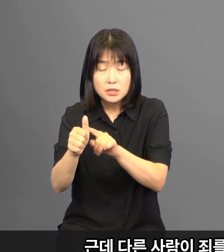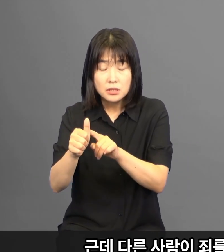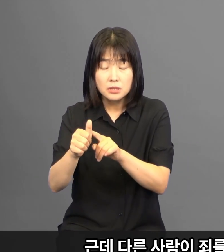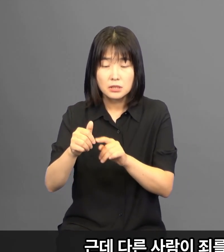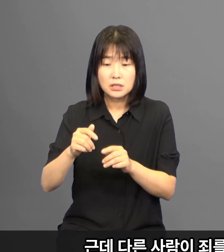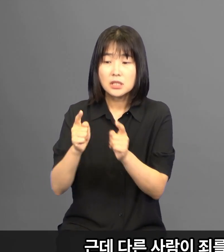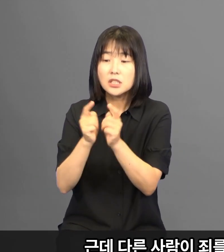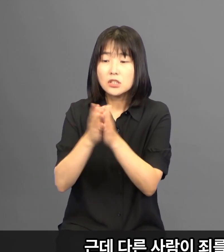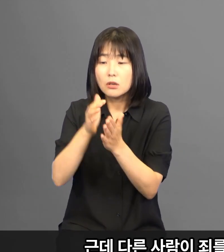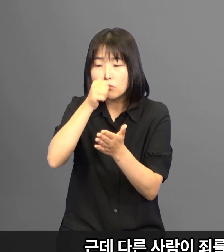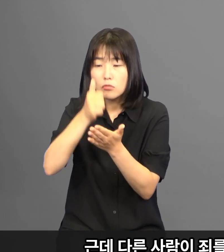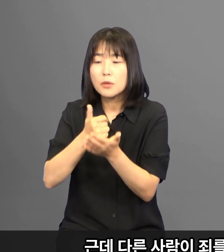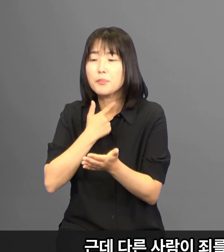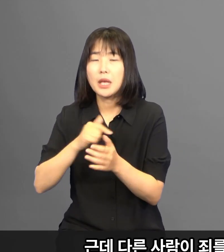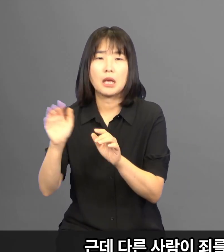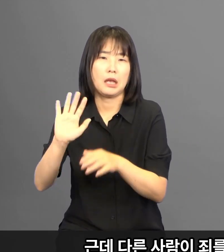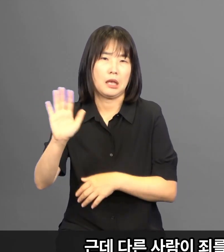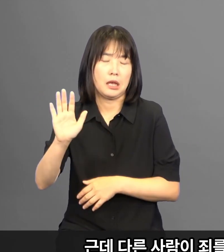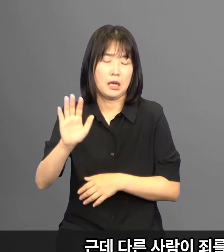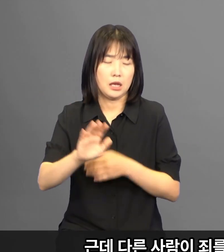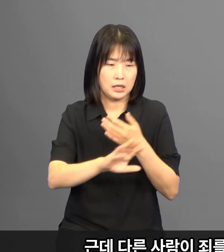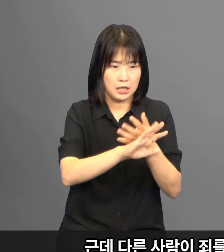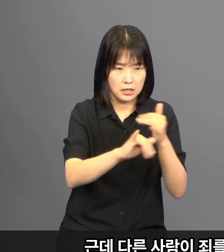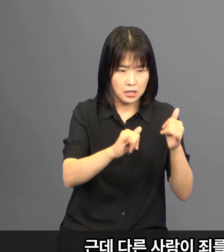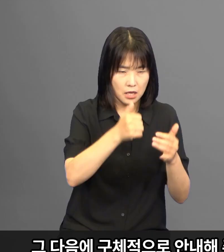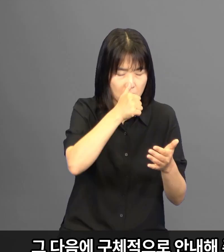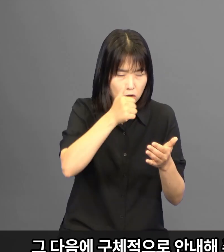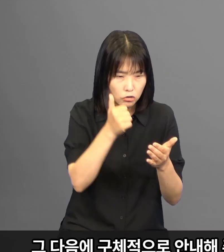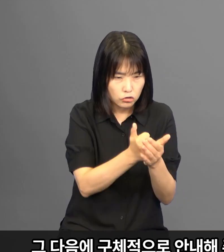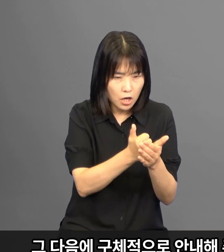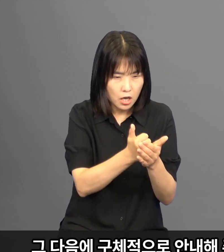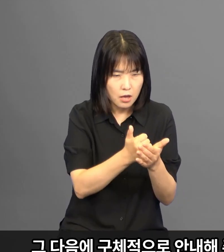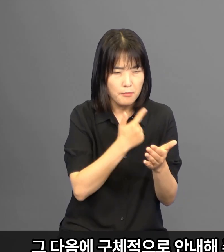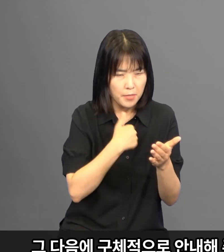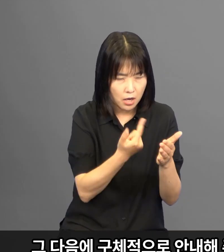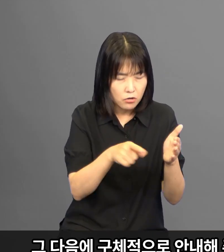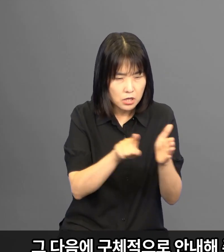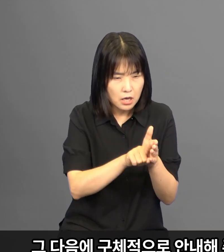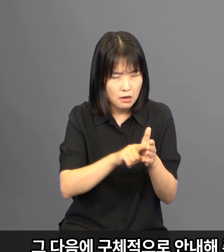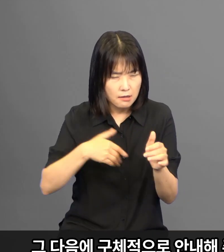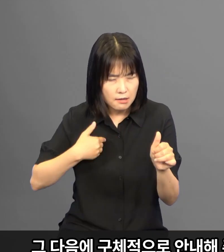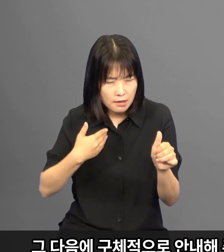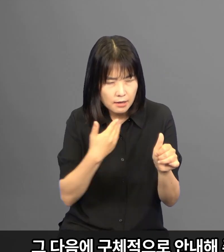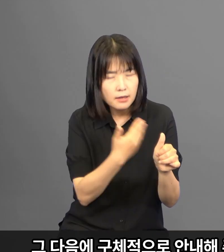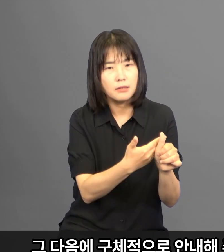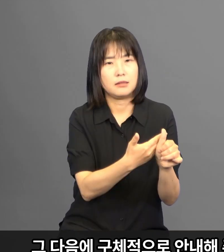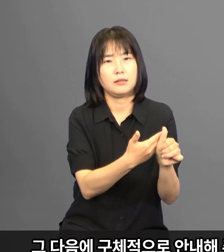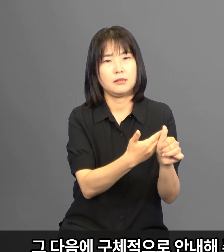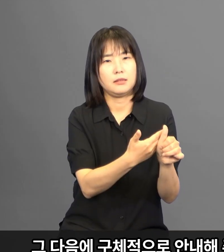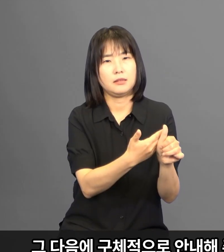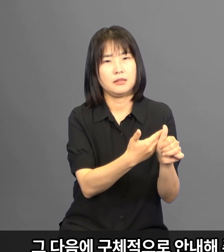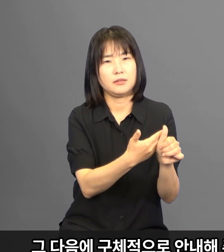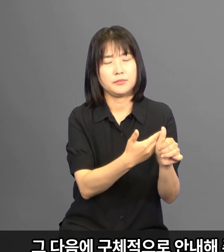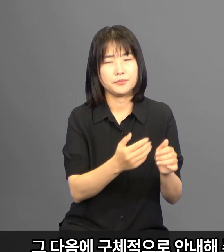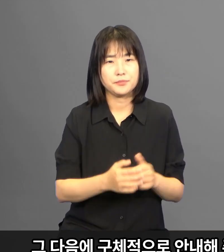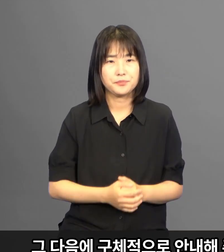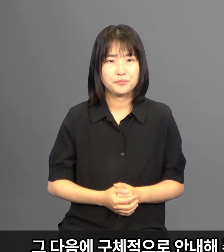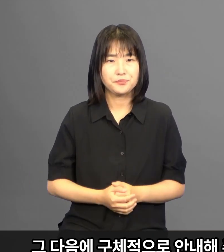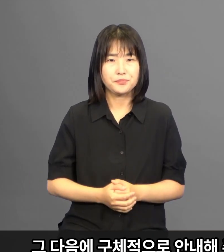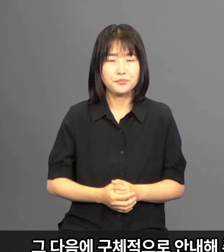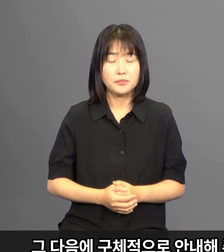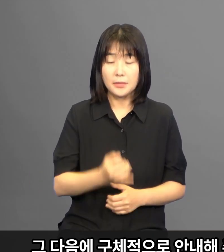다른 사람이 죄를 지을 수 있도록 문을 열어주고, 그 다음에 구체적으로 안내해주는, 마치 하와를